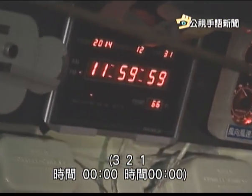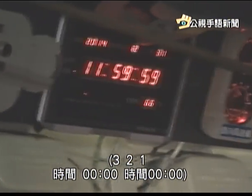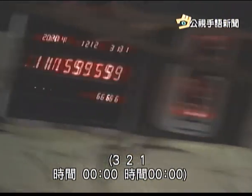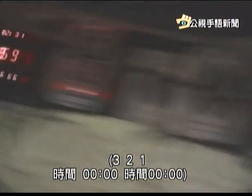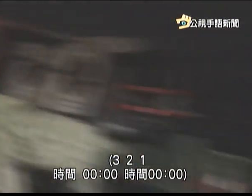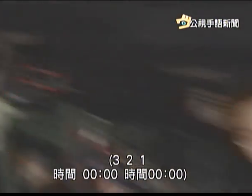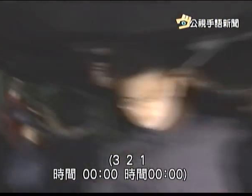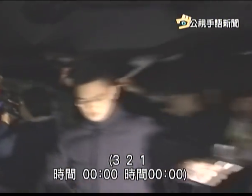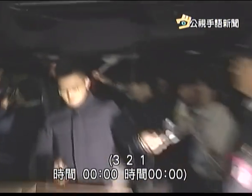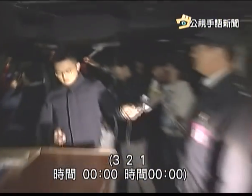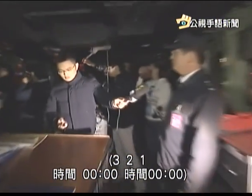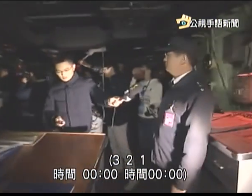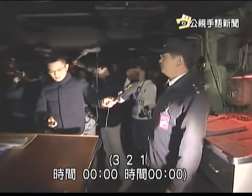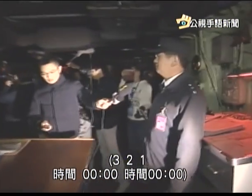3、2、1